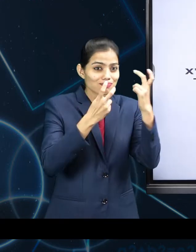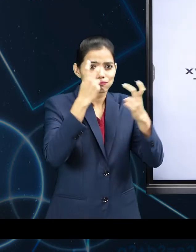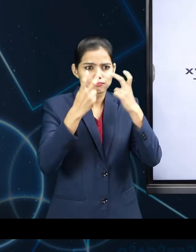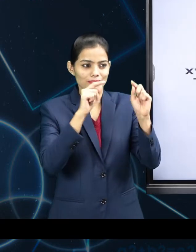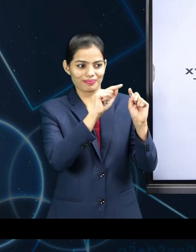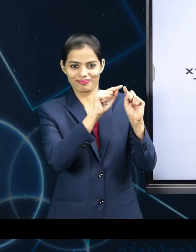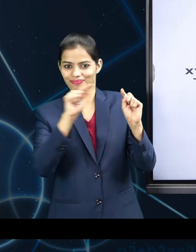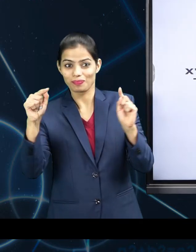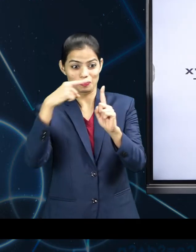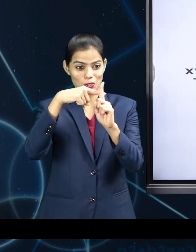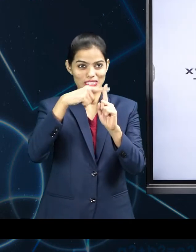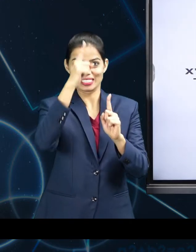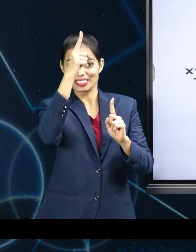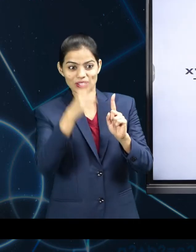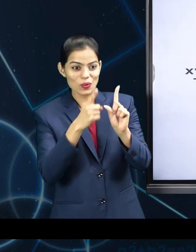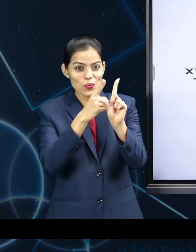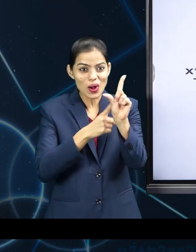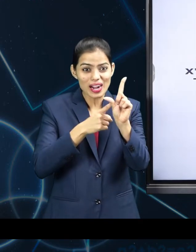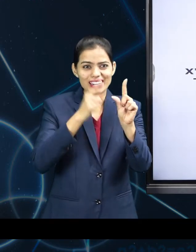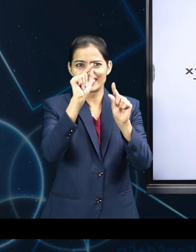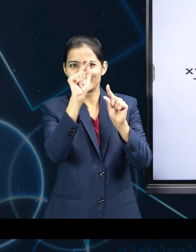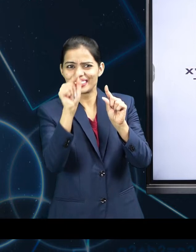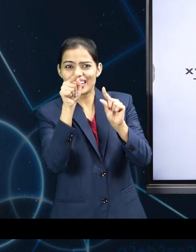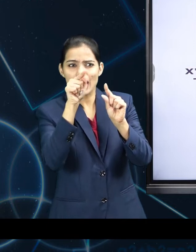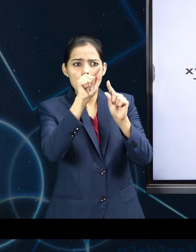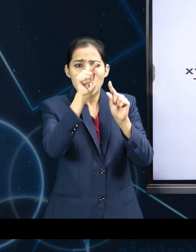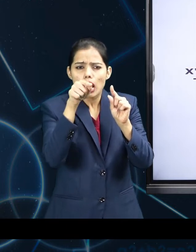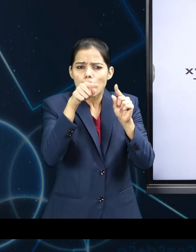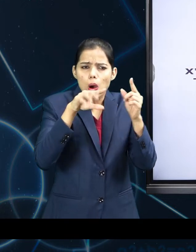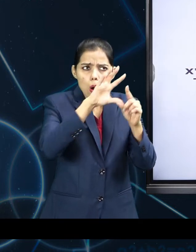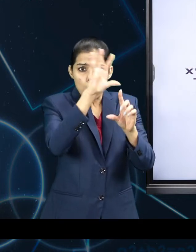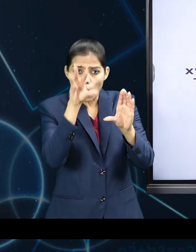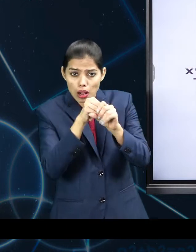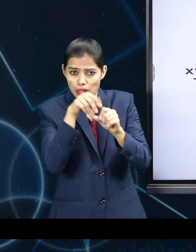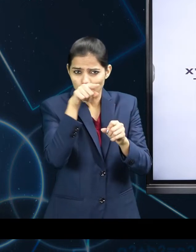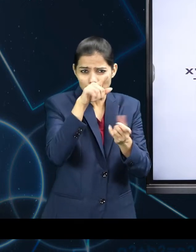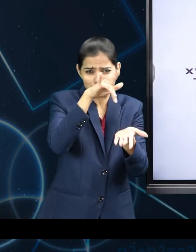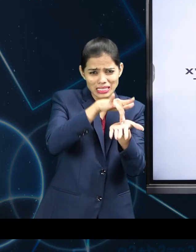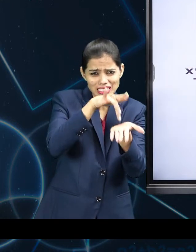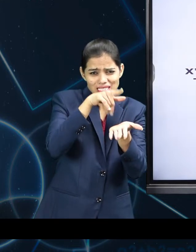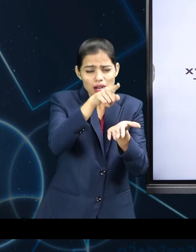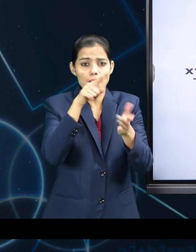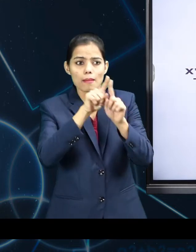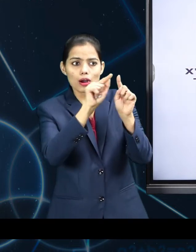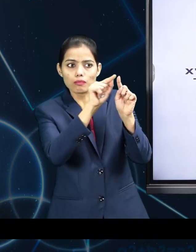కార్టీసియన్ అక్షం విభాగాలు మరియు చతుర్భుజ వర్గీకరణలను అన్వేషించండి.